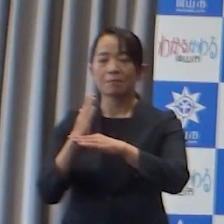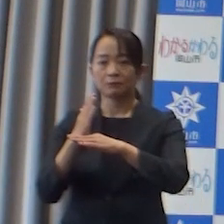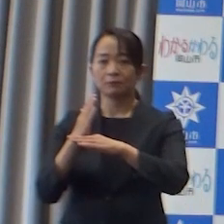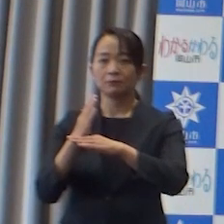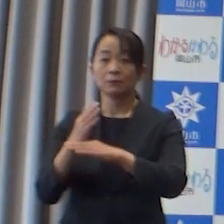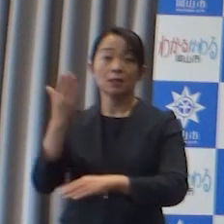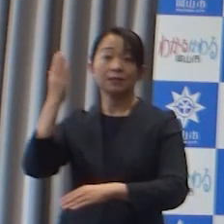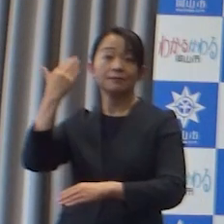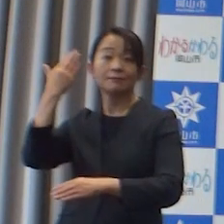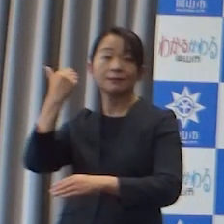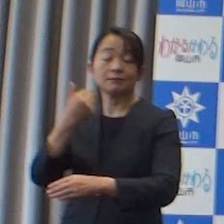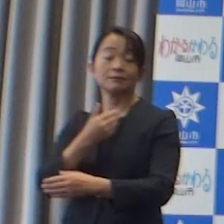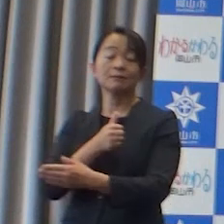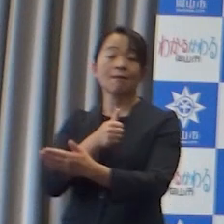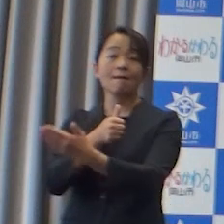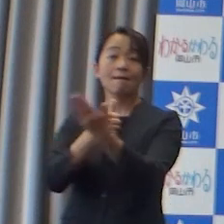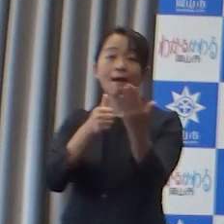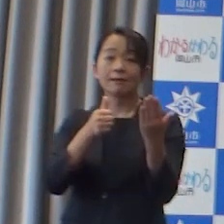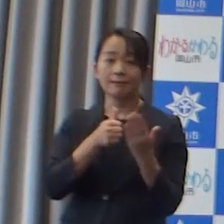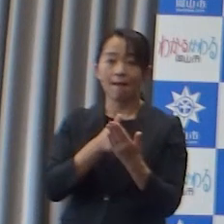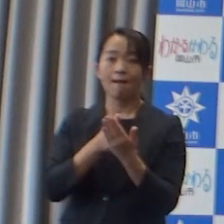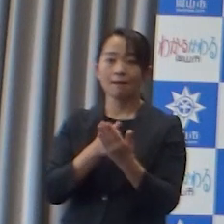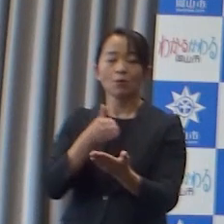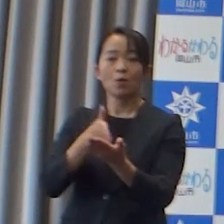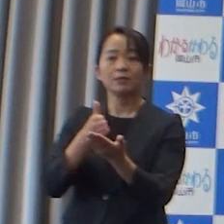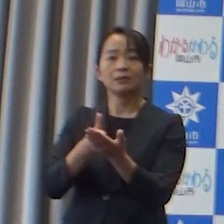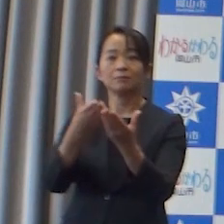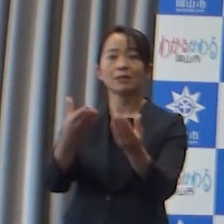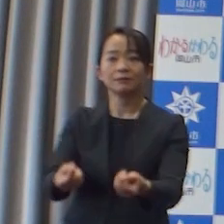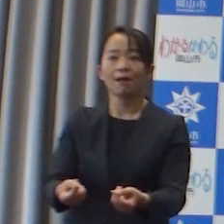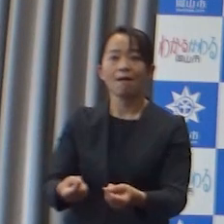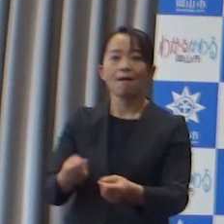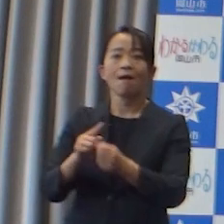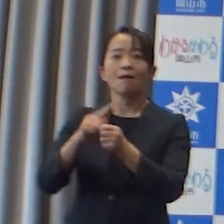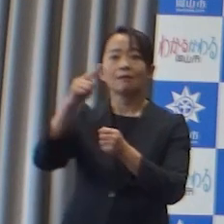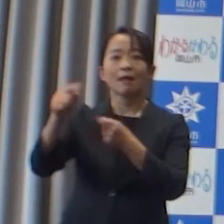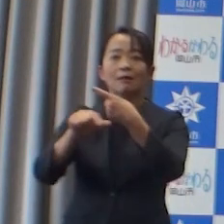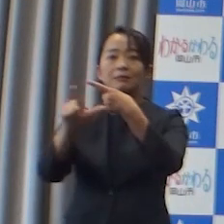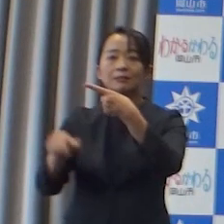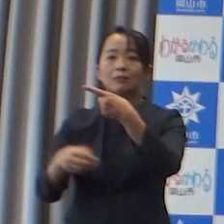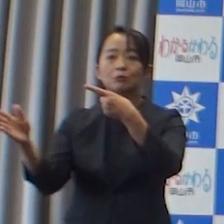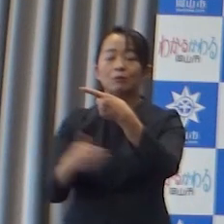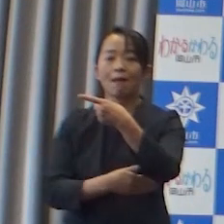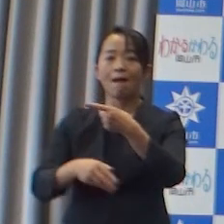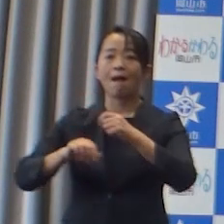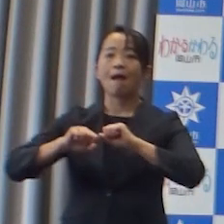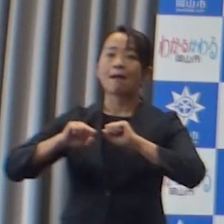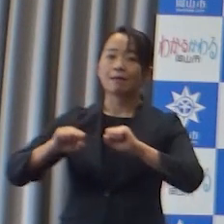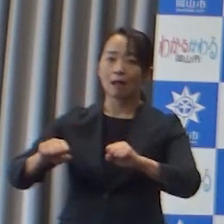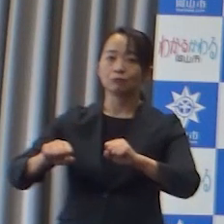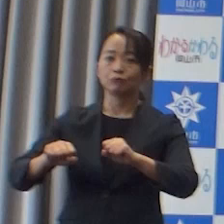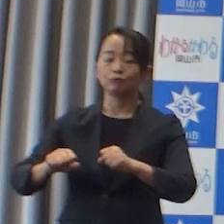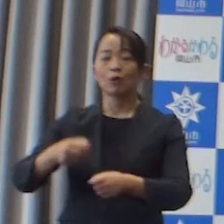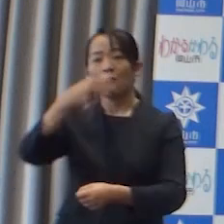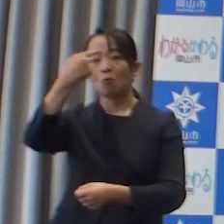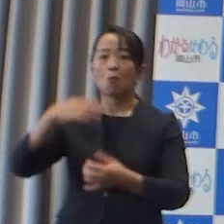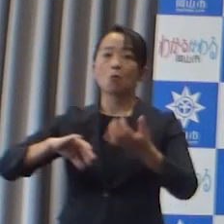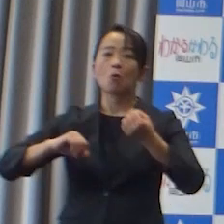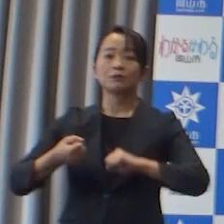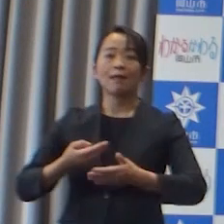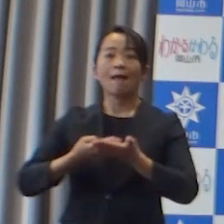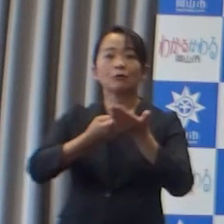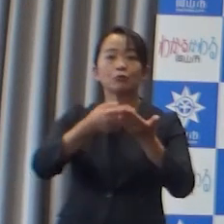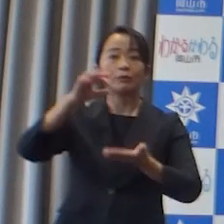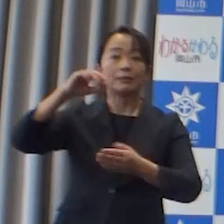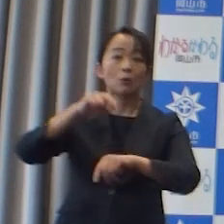日の会見でもお話したように、来年1月から実施予定でありました高校生の入院にかかる